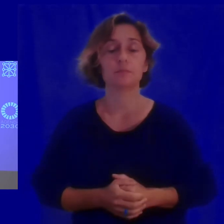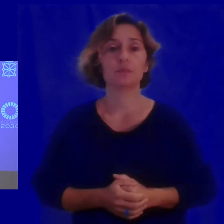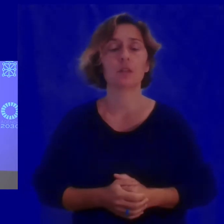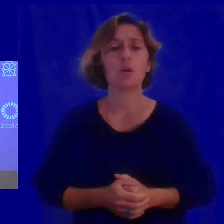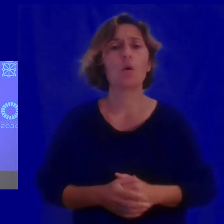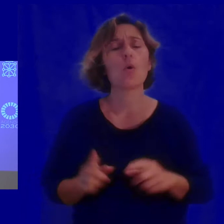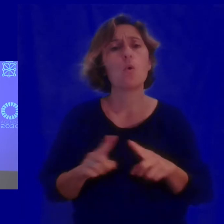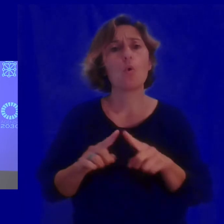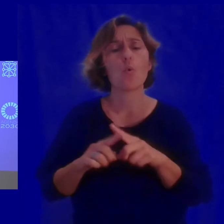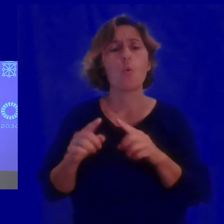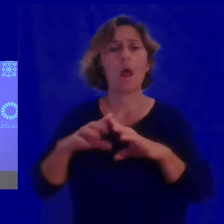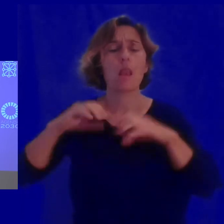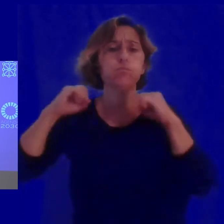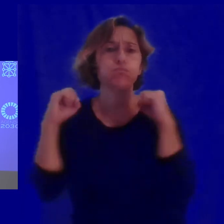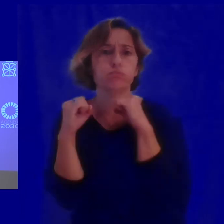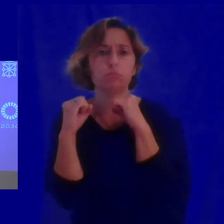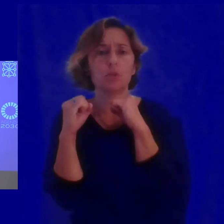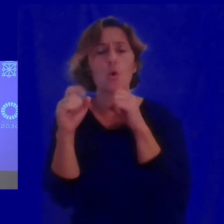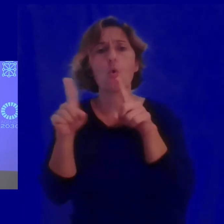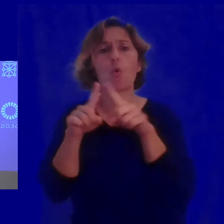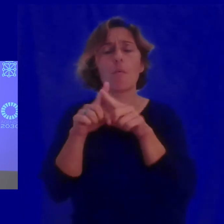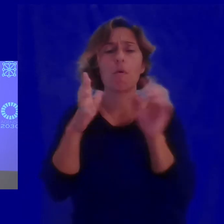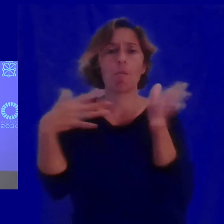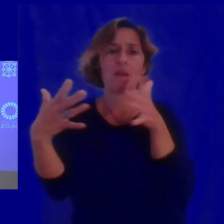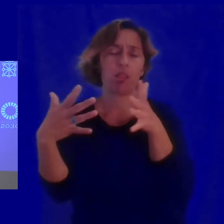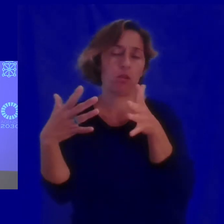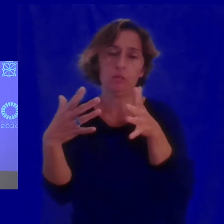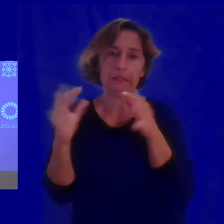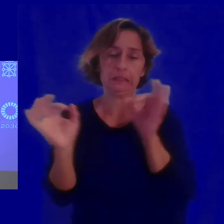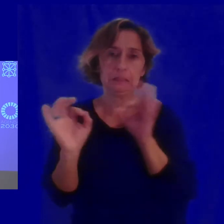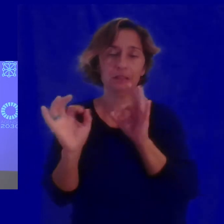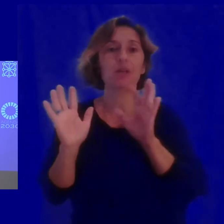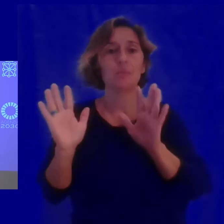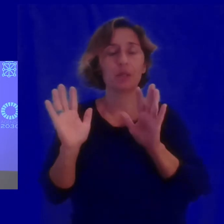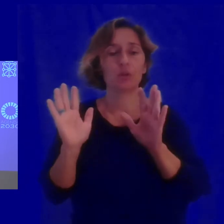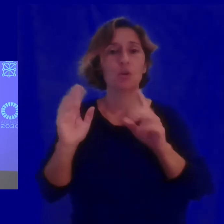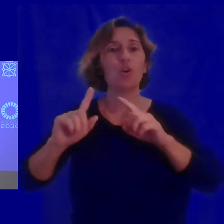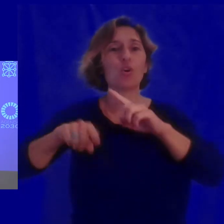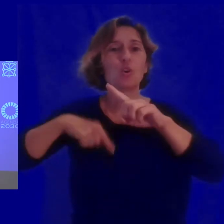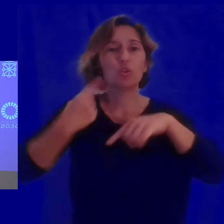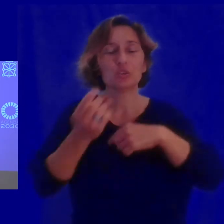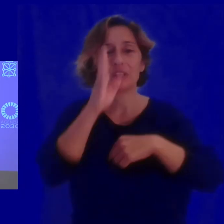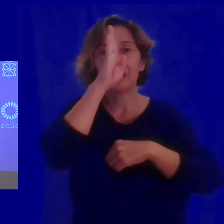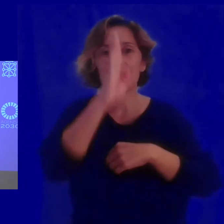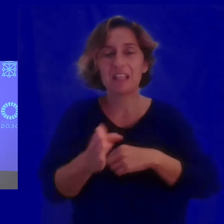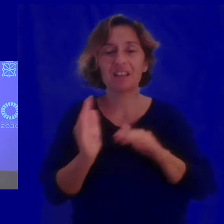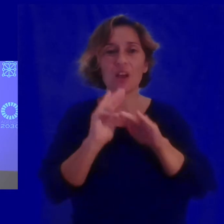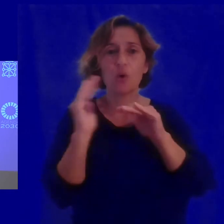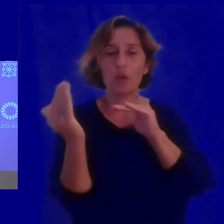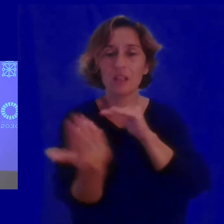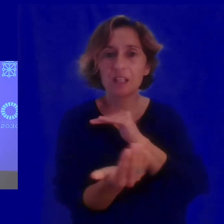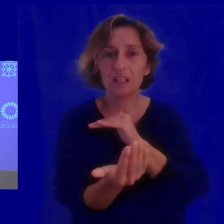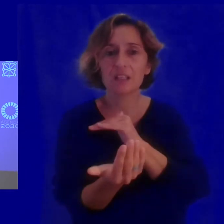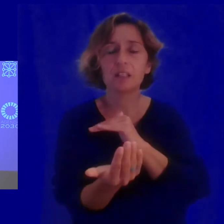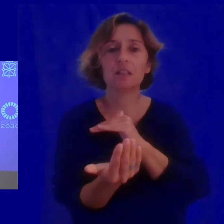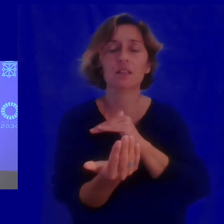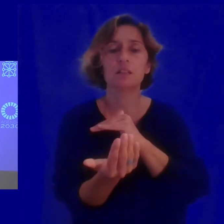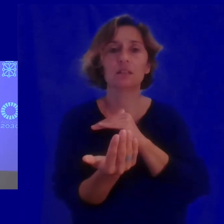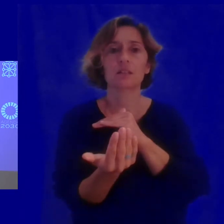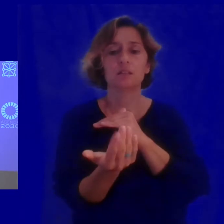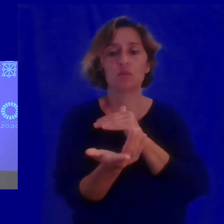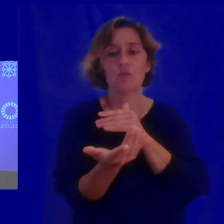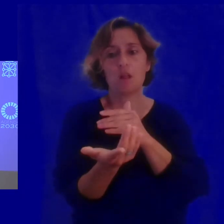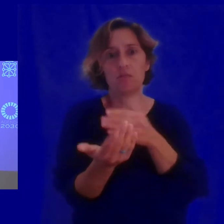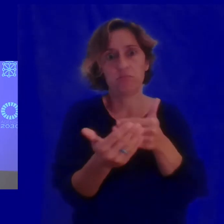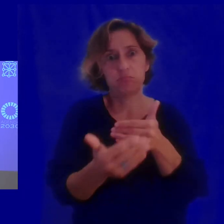del confinamiento, pero sí que hay consecuencias directas o indirectas, inmediatas y algunas más a medio